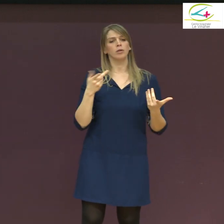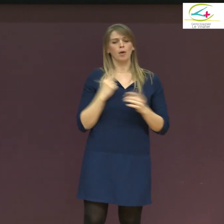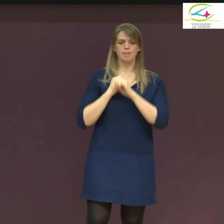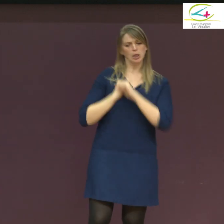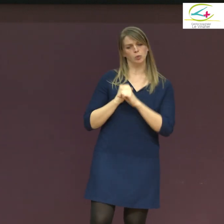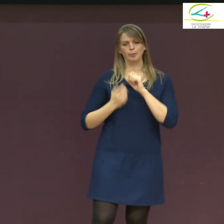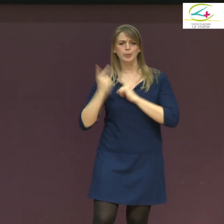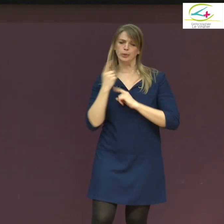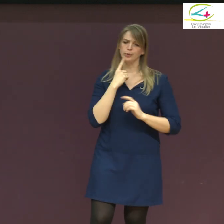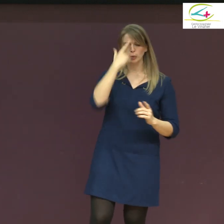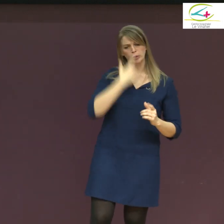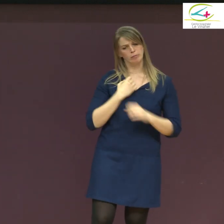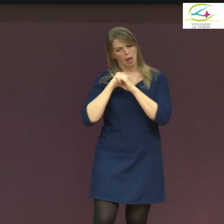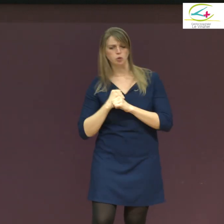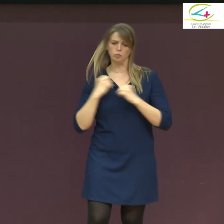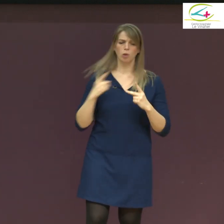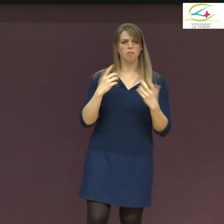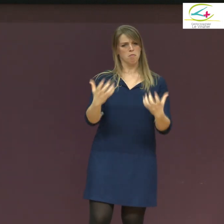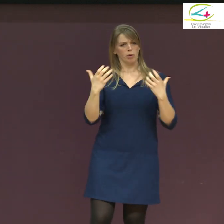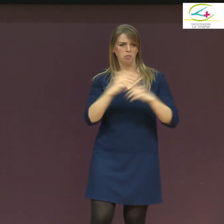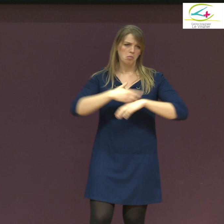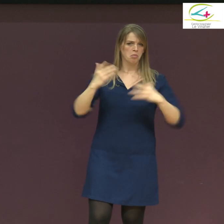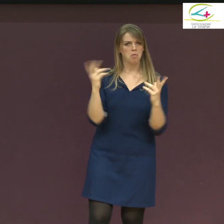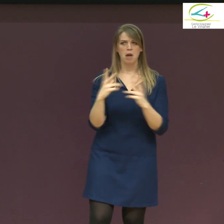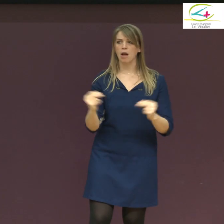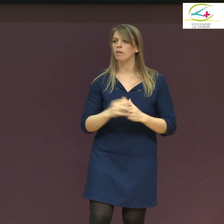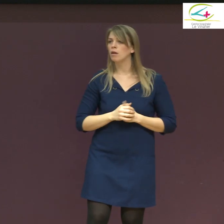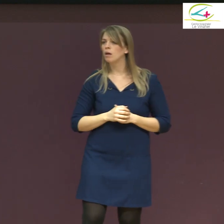Plus assumé, plus visible. Ouais. D'accord. Ok.